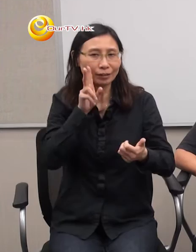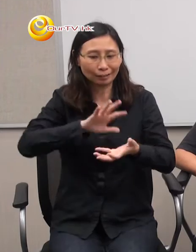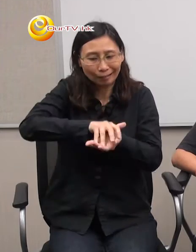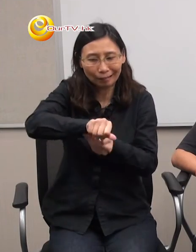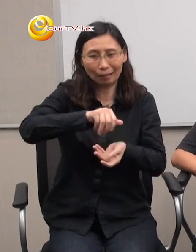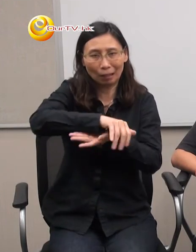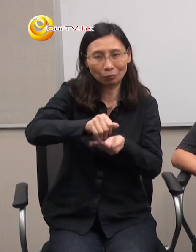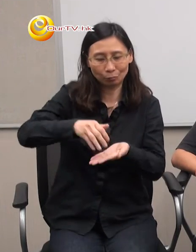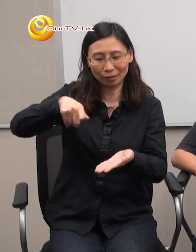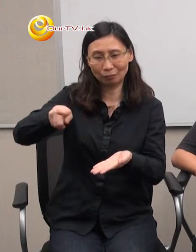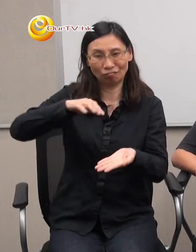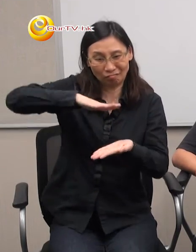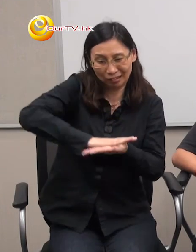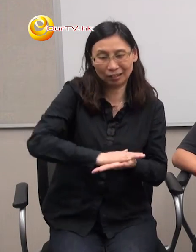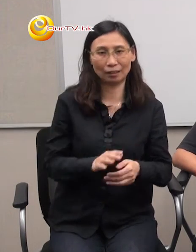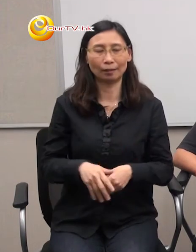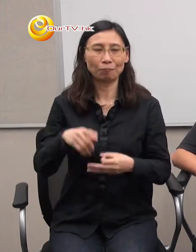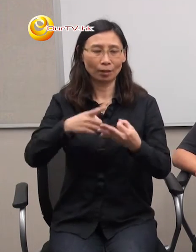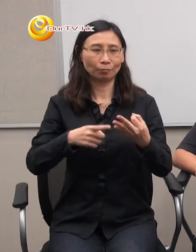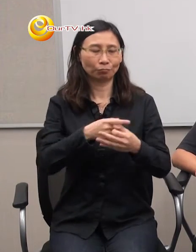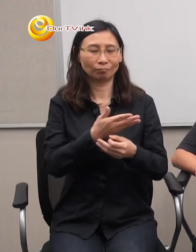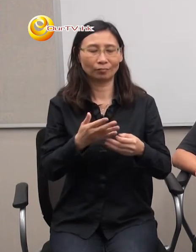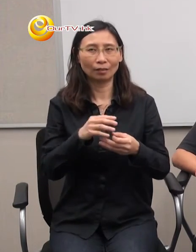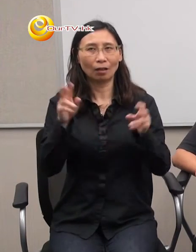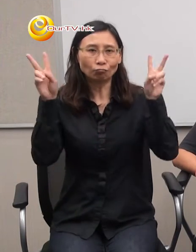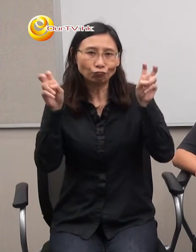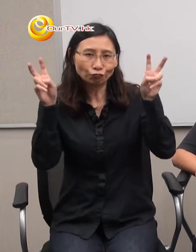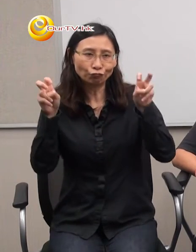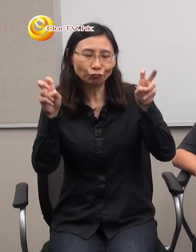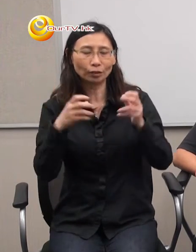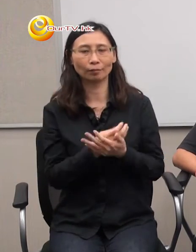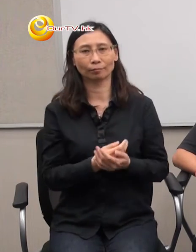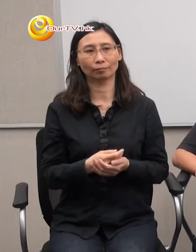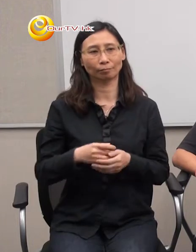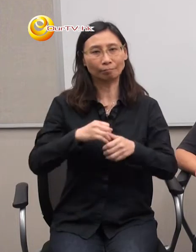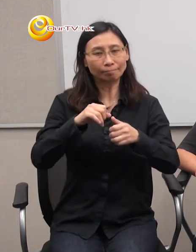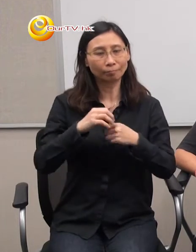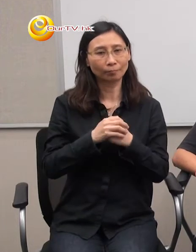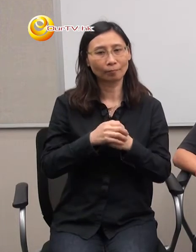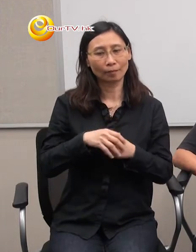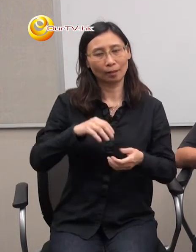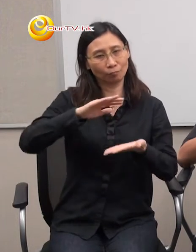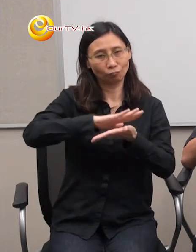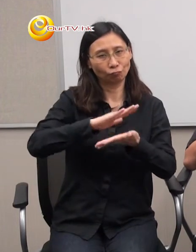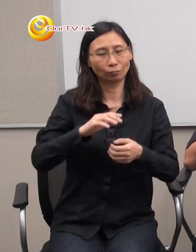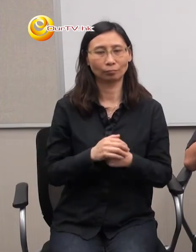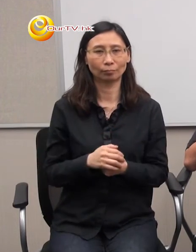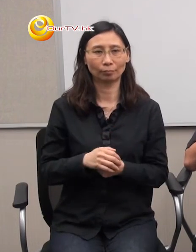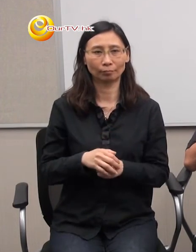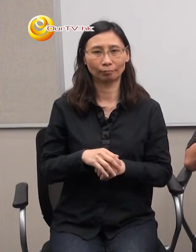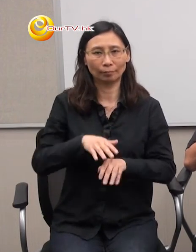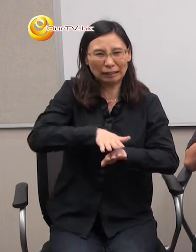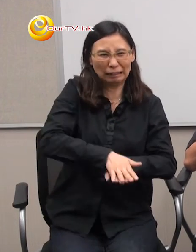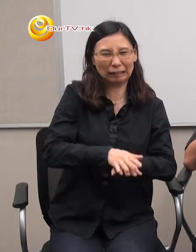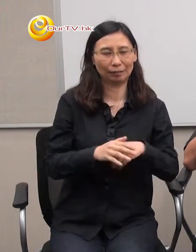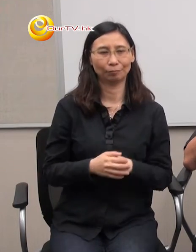而家。係 咯。 咁呢個馬屎憑官勢啊嘛，係嘛？叫張德江嚟㗎，咁咪成績踩你一腳咯。